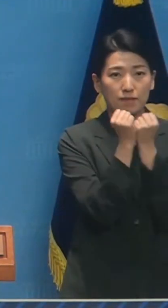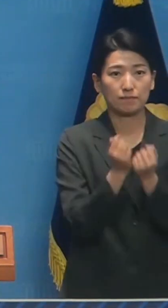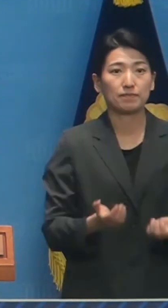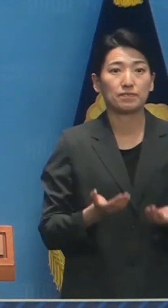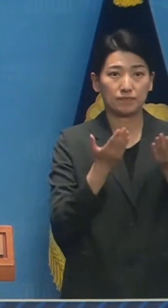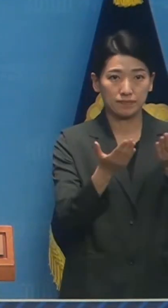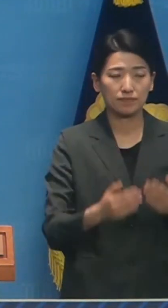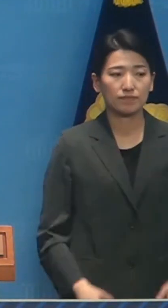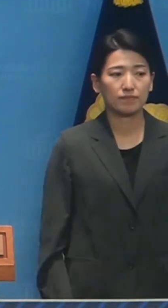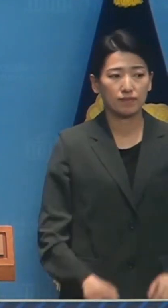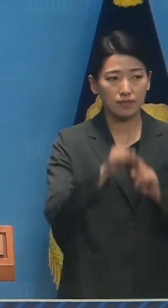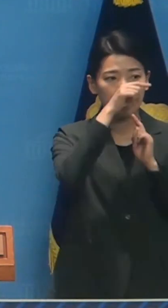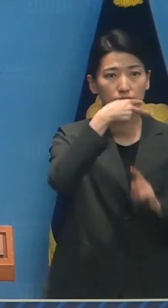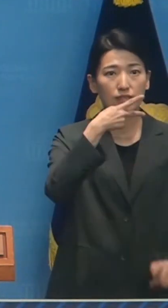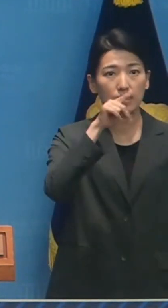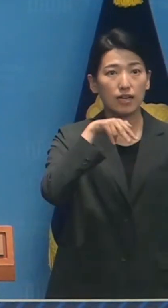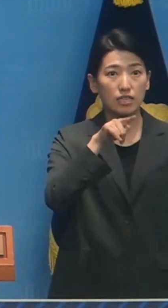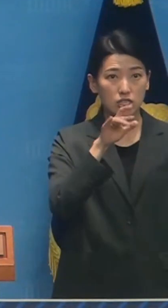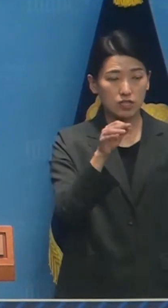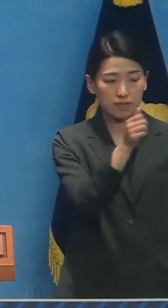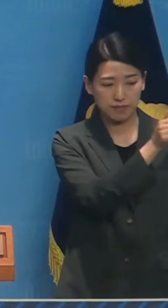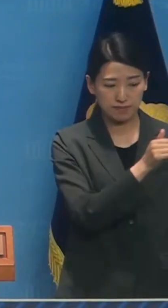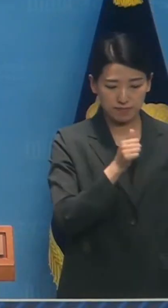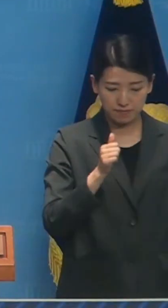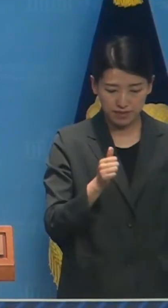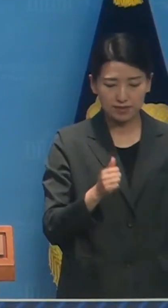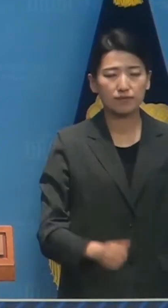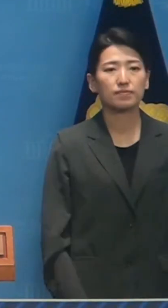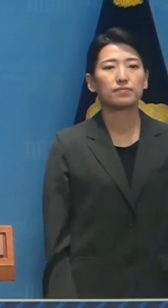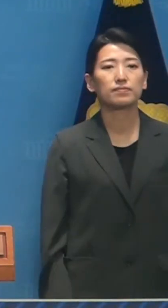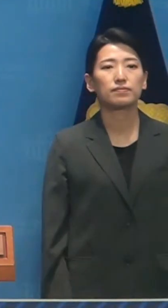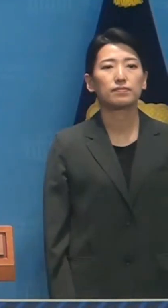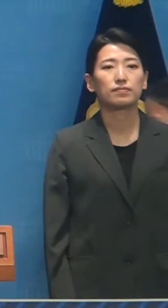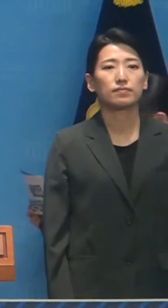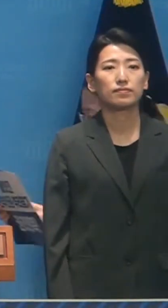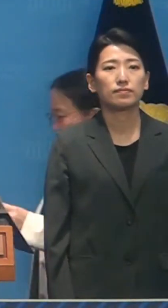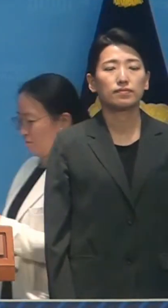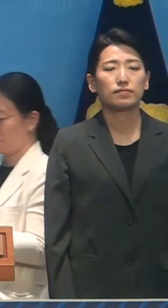하겠습니다. 이다정 대표께서 하시겠습니다.